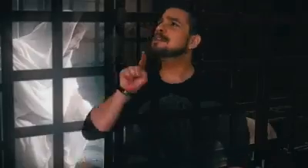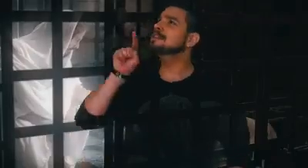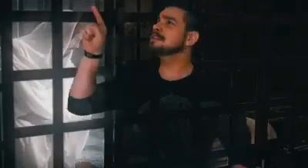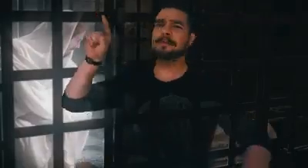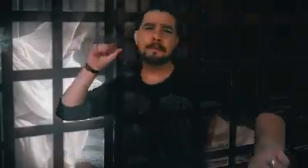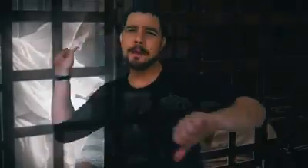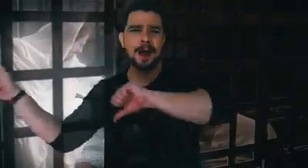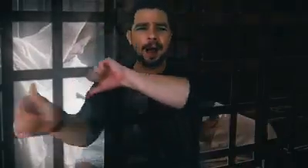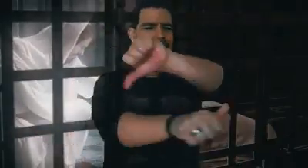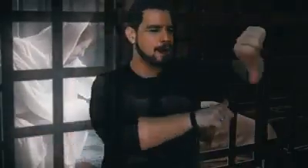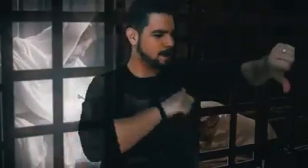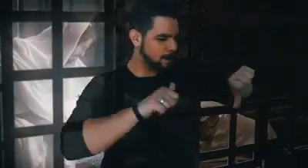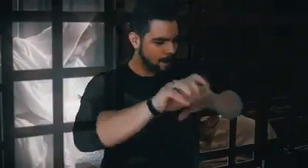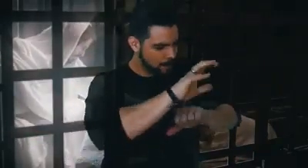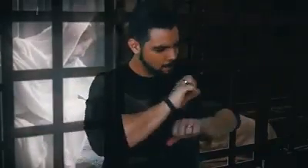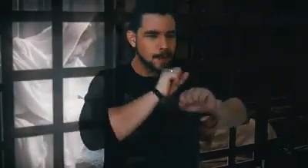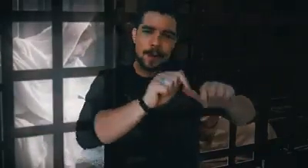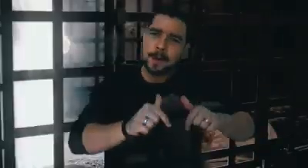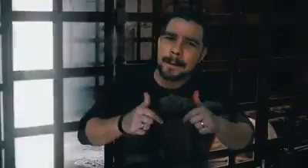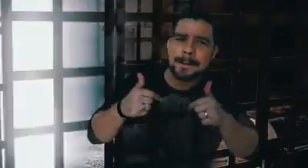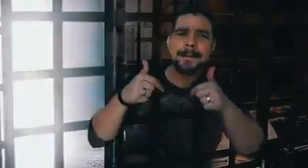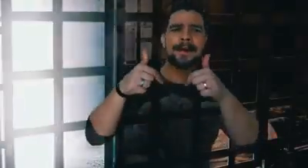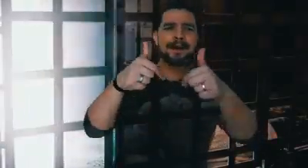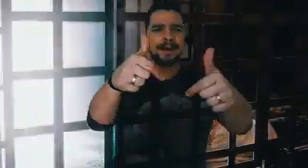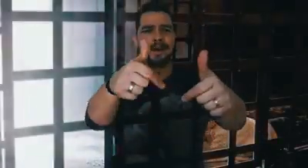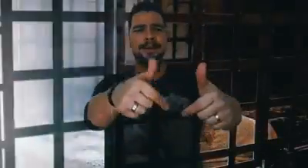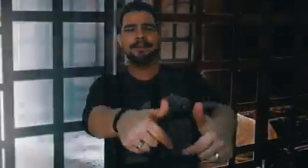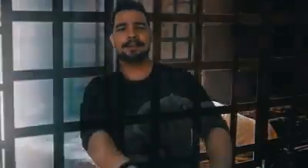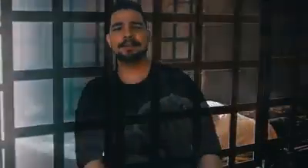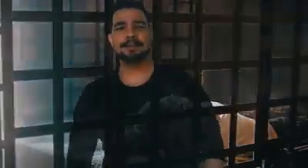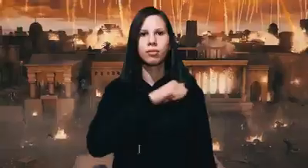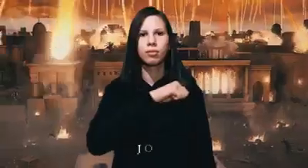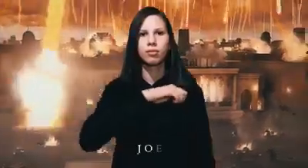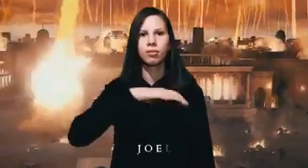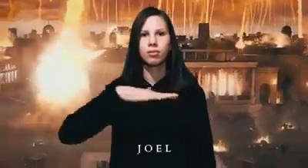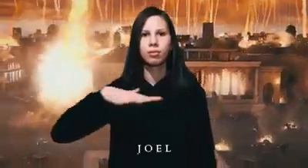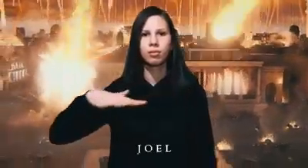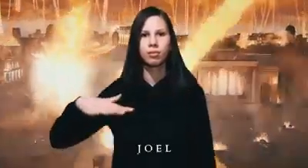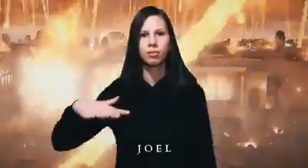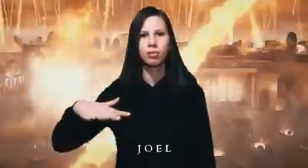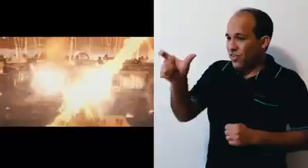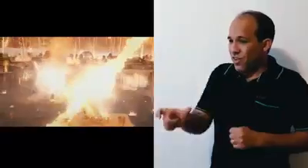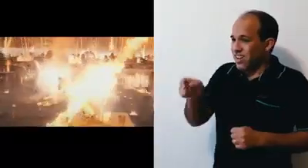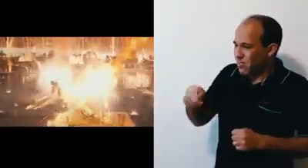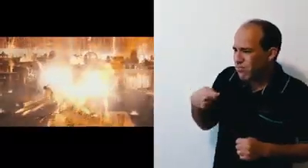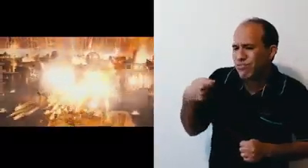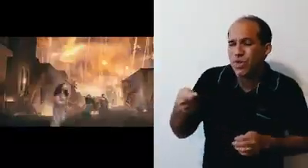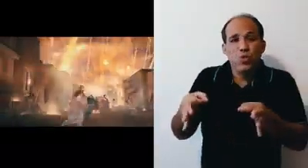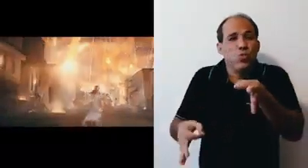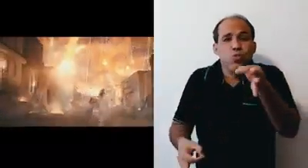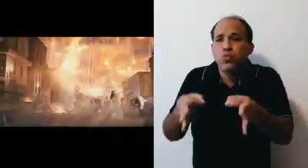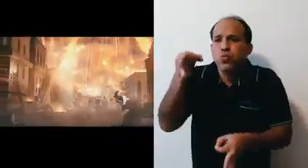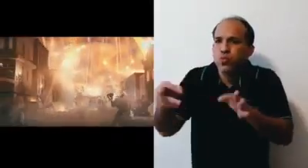Oséias é restauração, é o amor a agir. Em Joel, ele